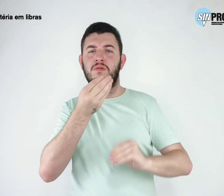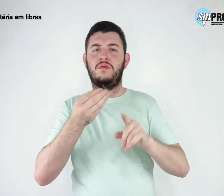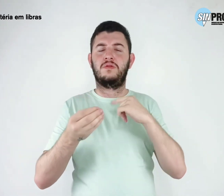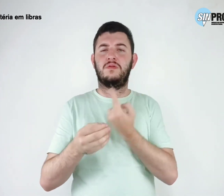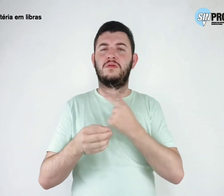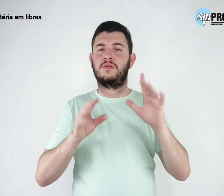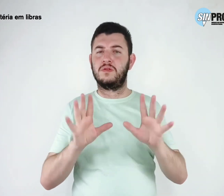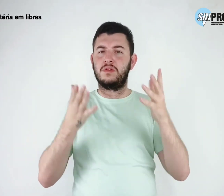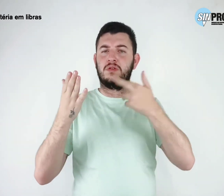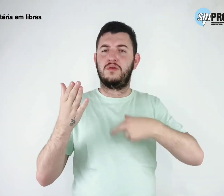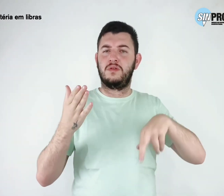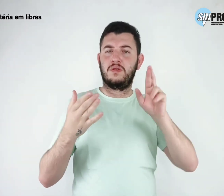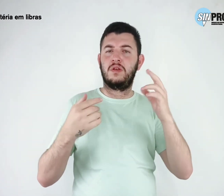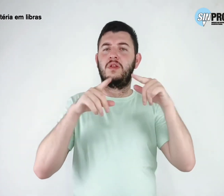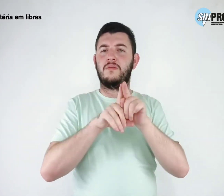divulgação deste manifesto.